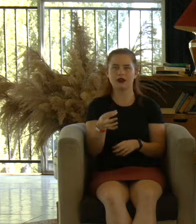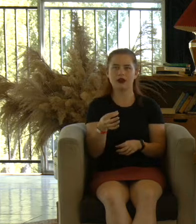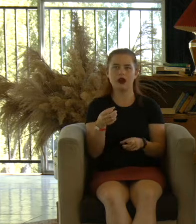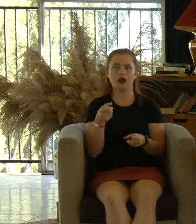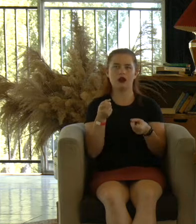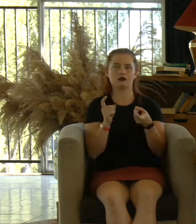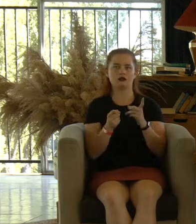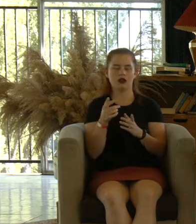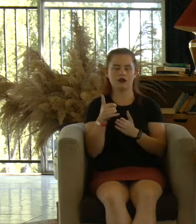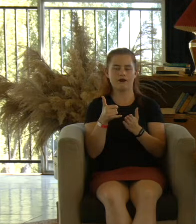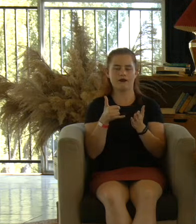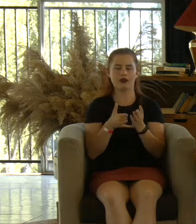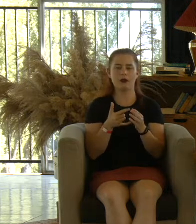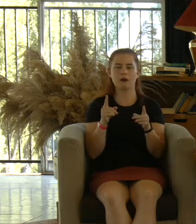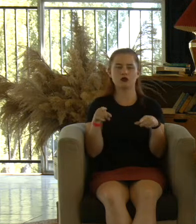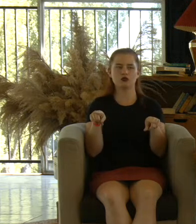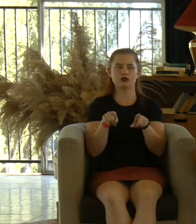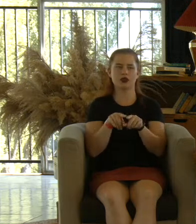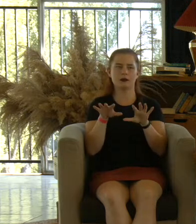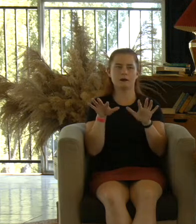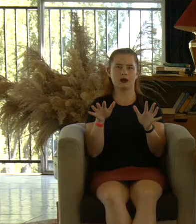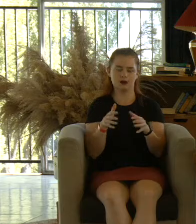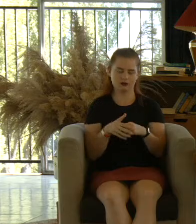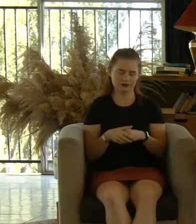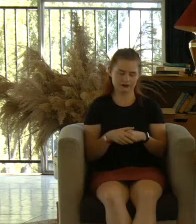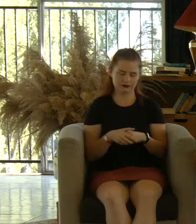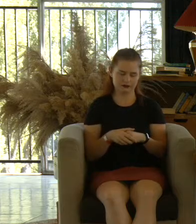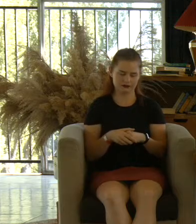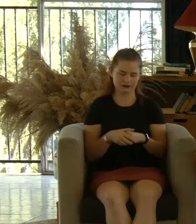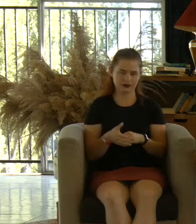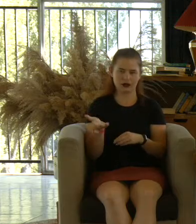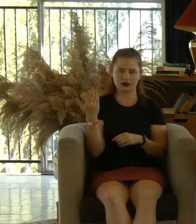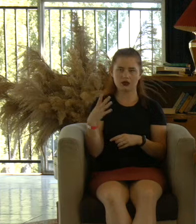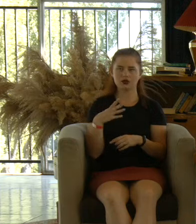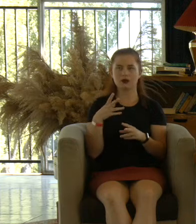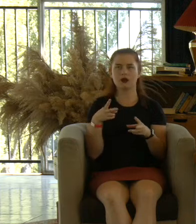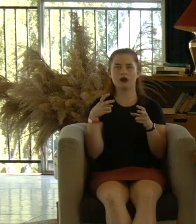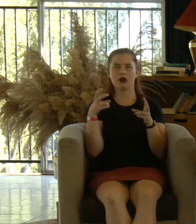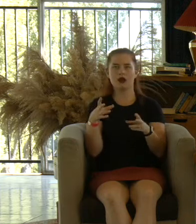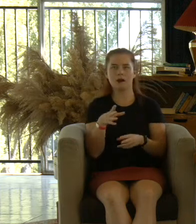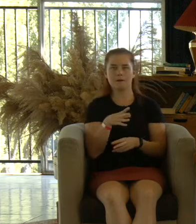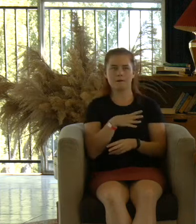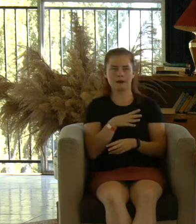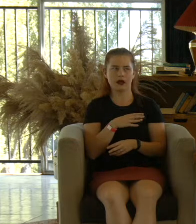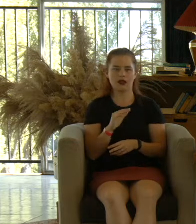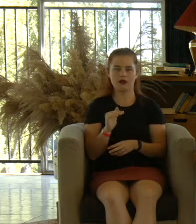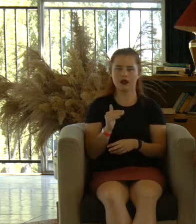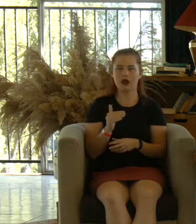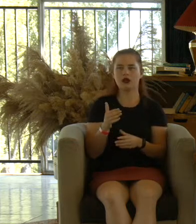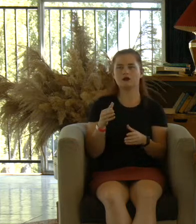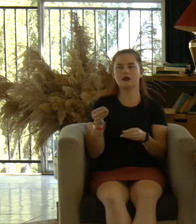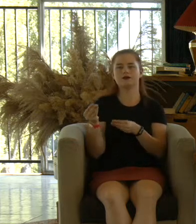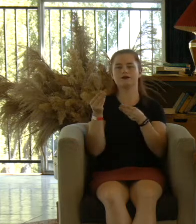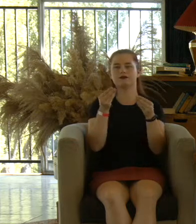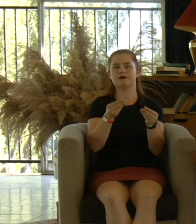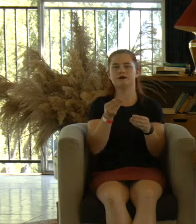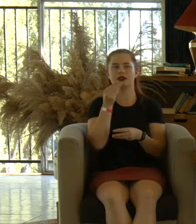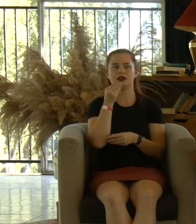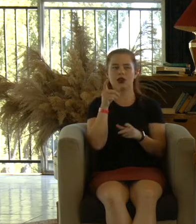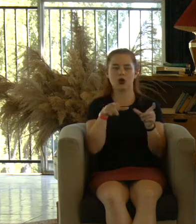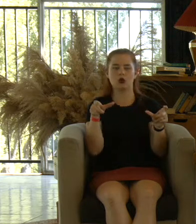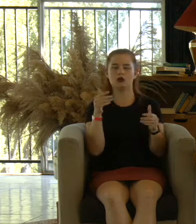производство, там, натуральные вина. Почему так происходит? Раньше же было как? Были фермеры, поставщики еды, люди к